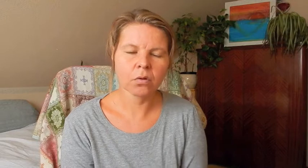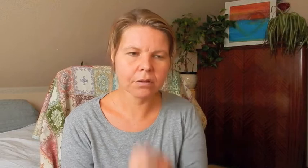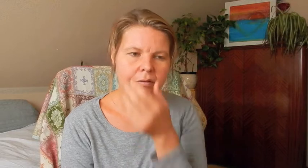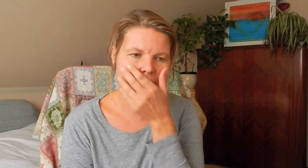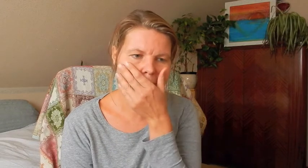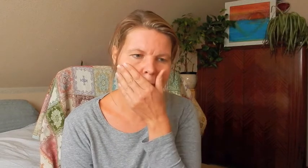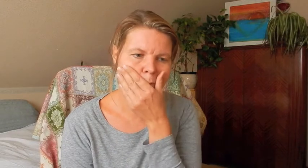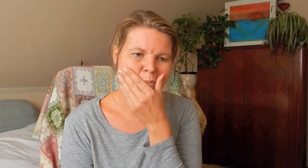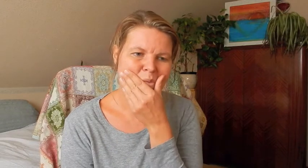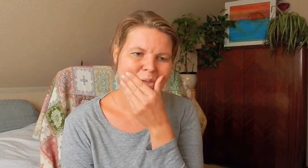Und